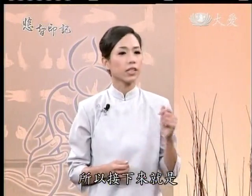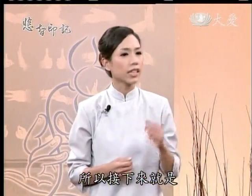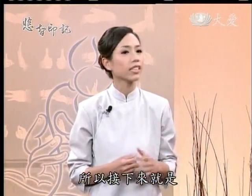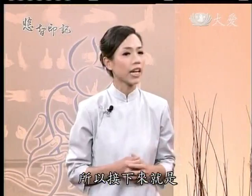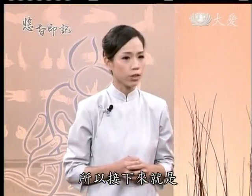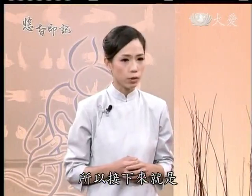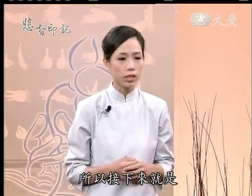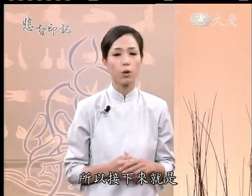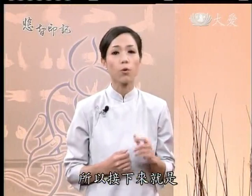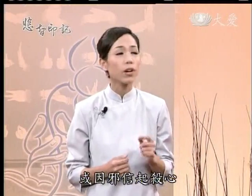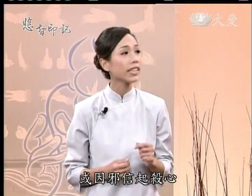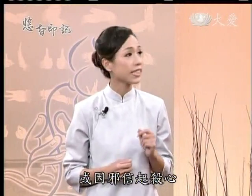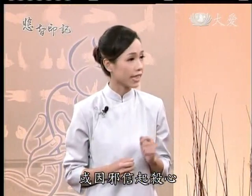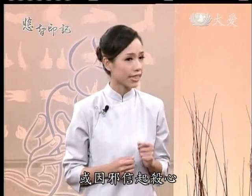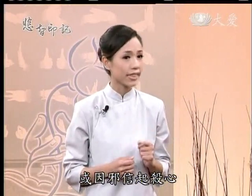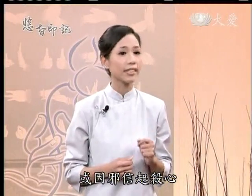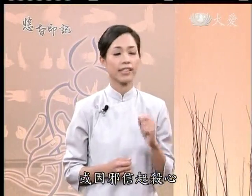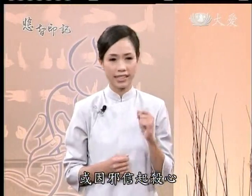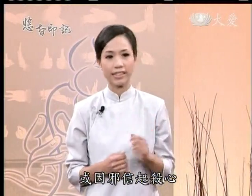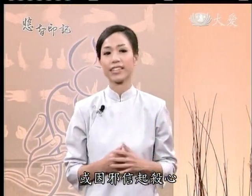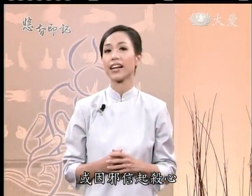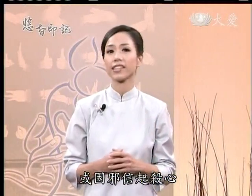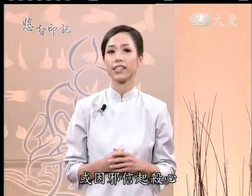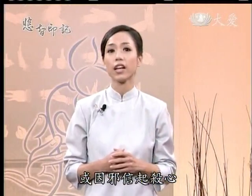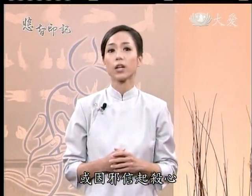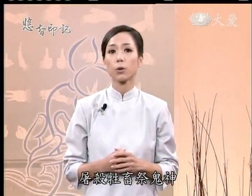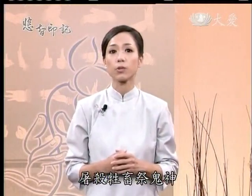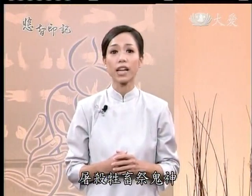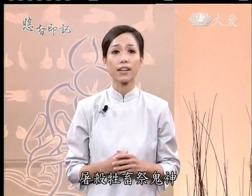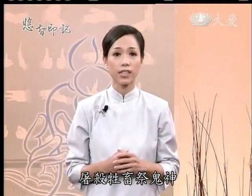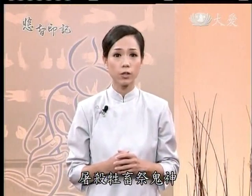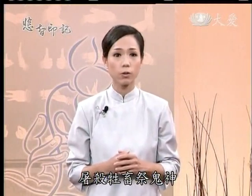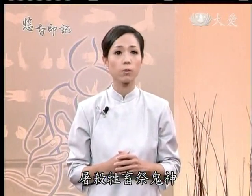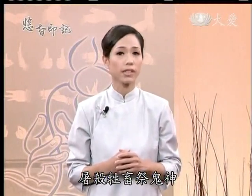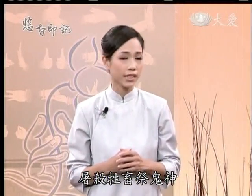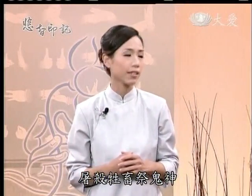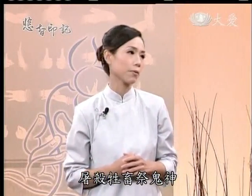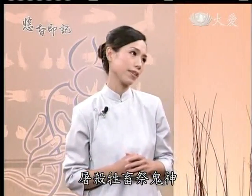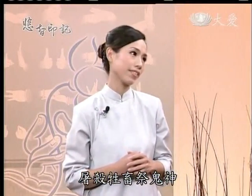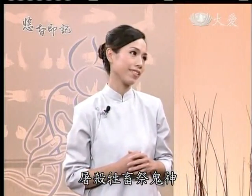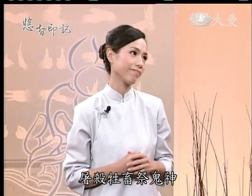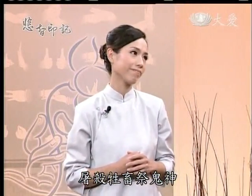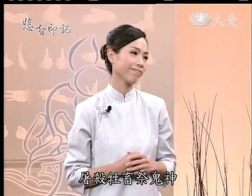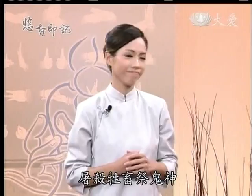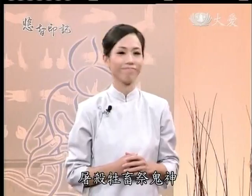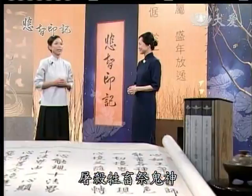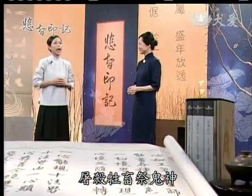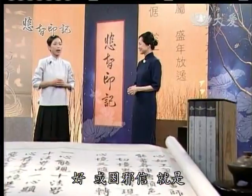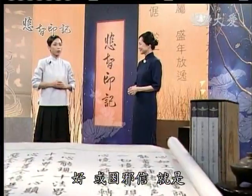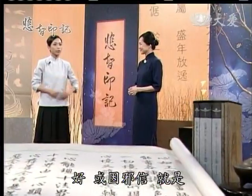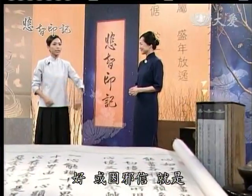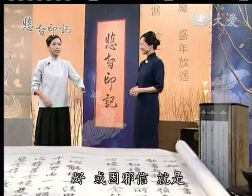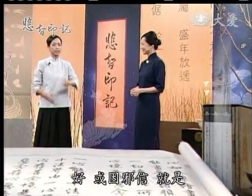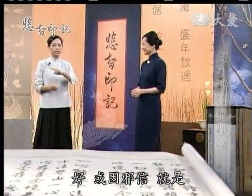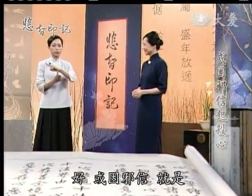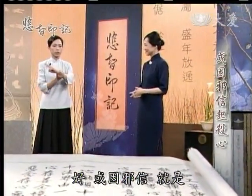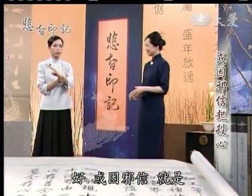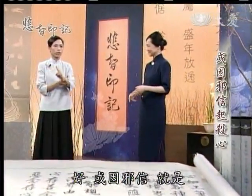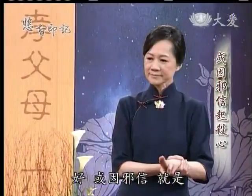所以接下来就是祸因邪性起杀心，屠杀牲畜祭鬼神。好，祸因邪性呢，就是